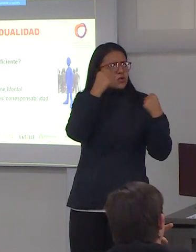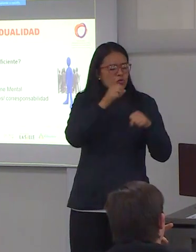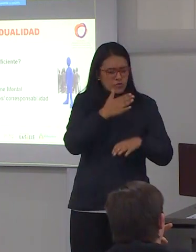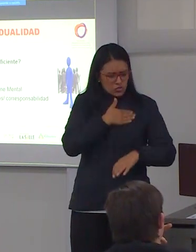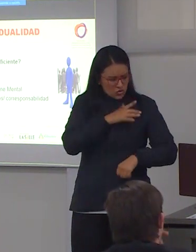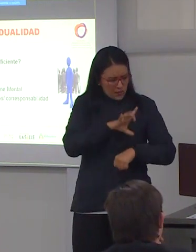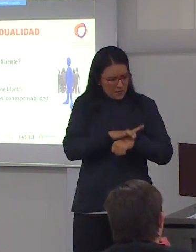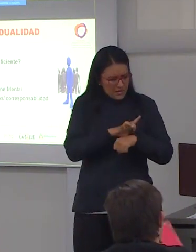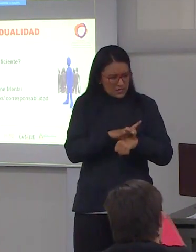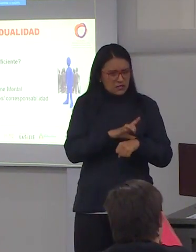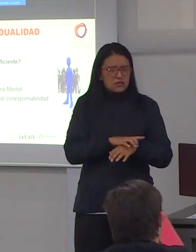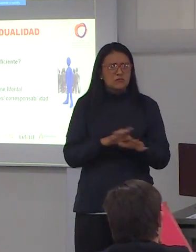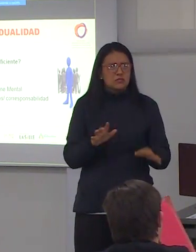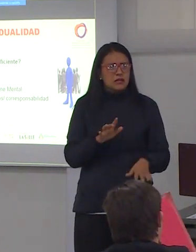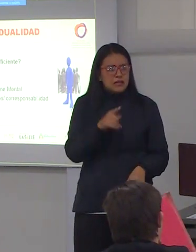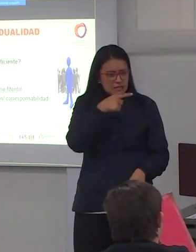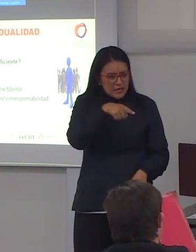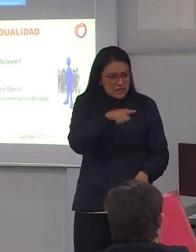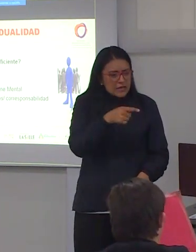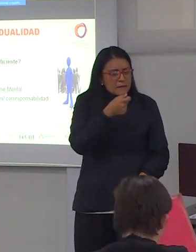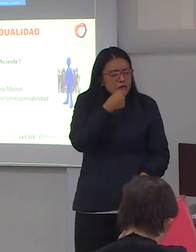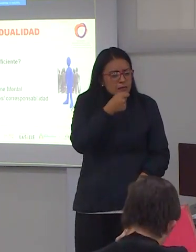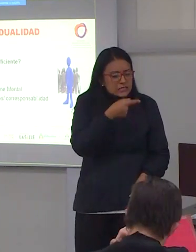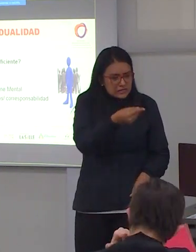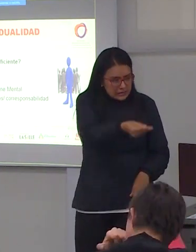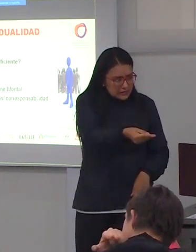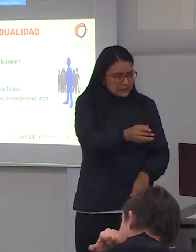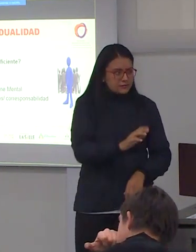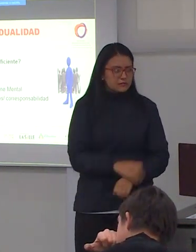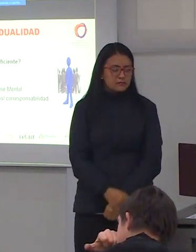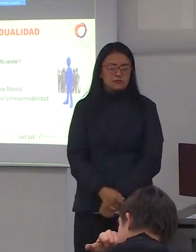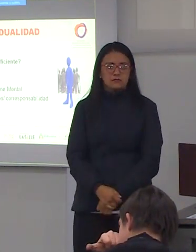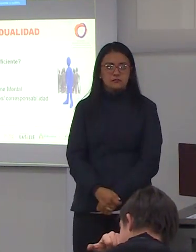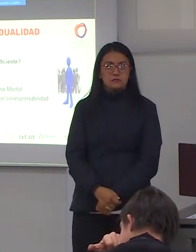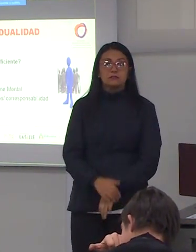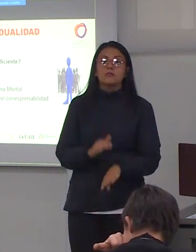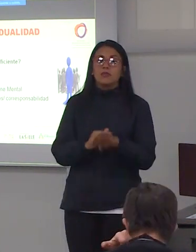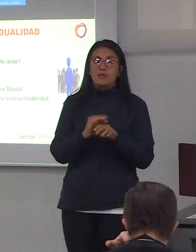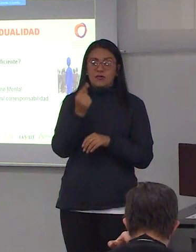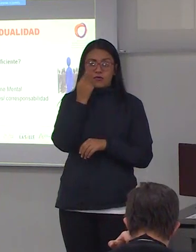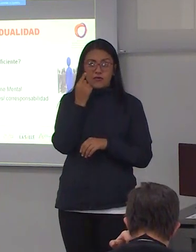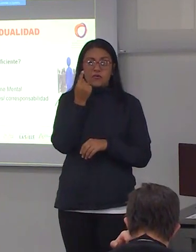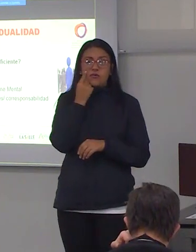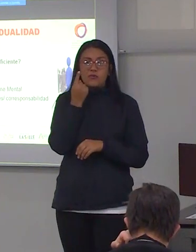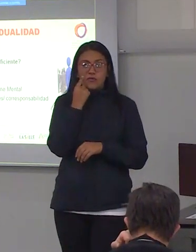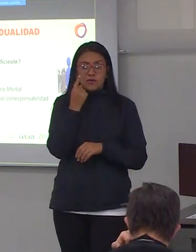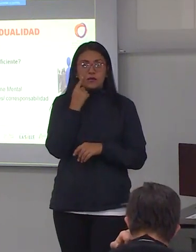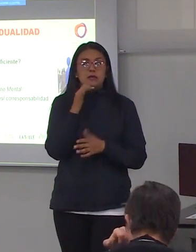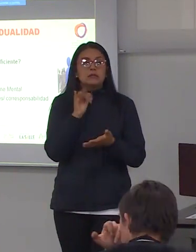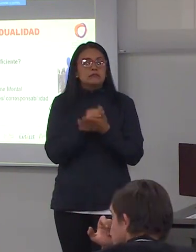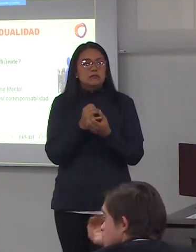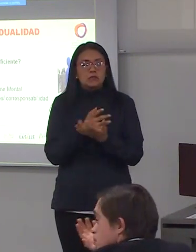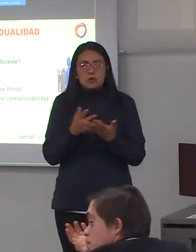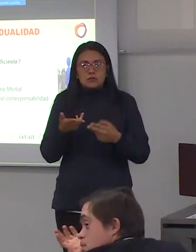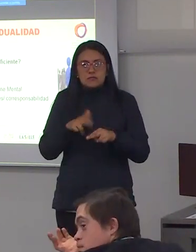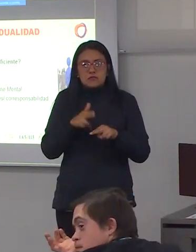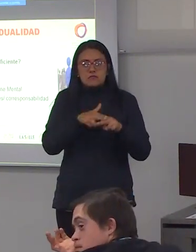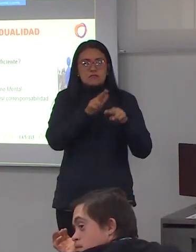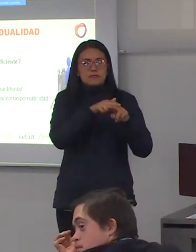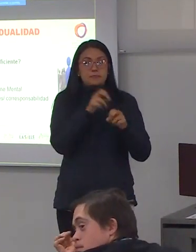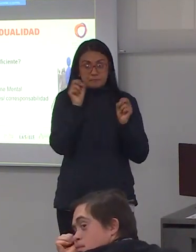soy médico él te dejó pero tómate esta pastillita ojo con esto porque estamos sobrecargando un montón de cosas